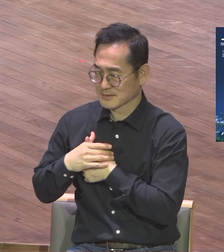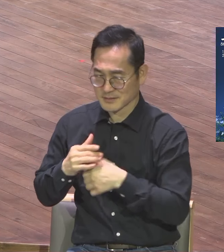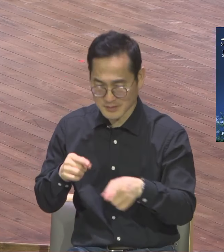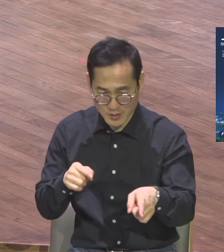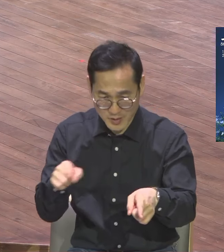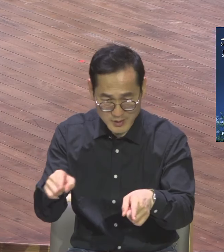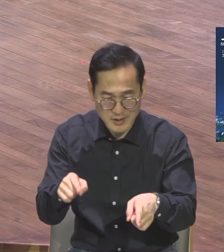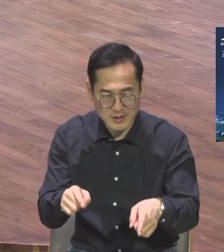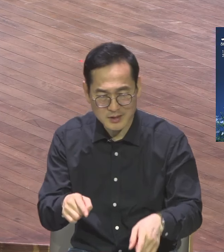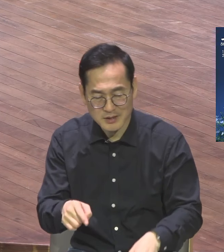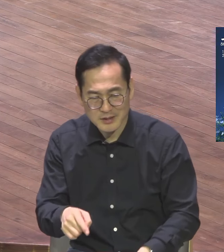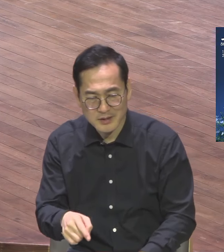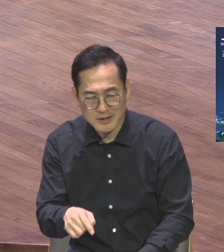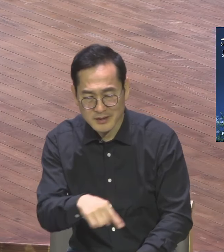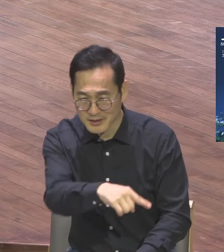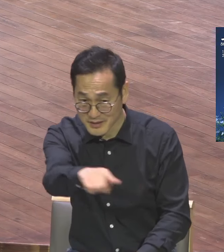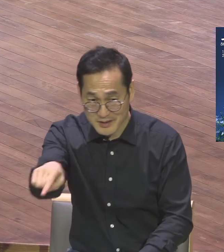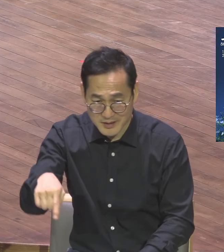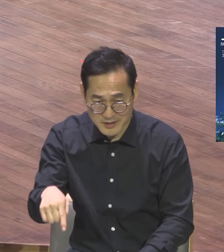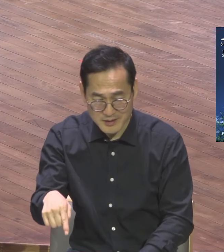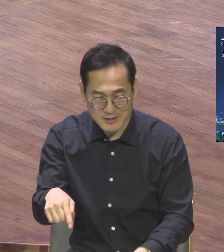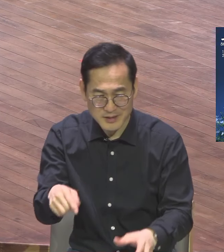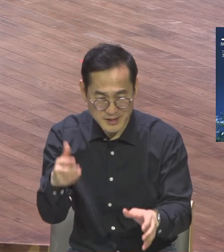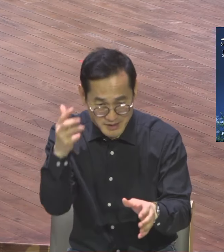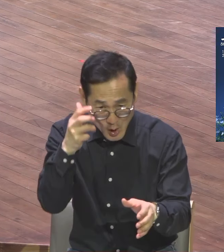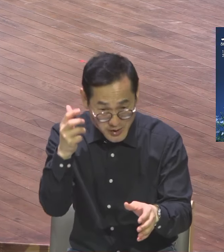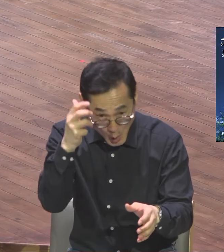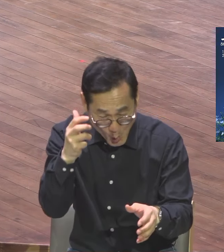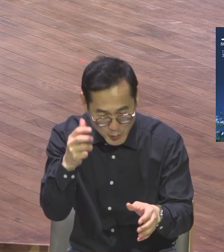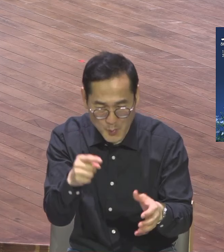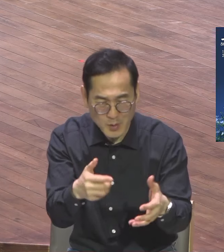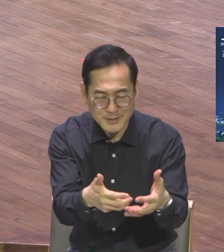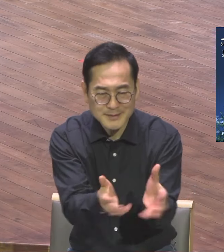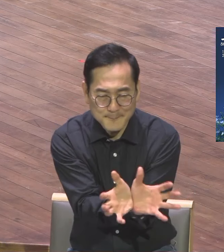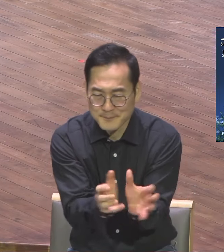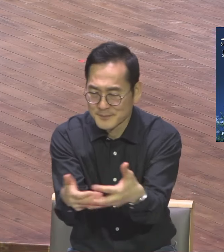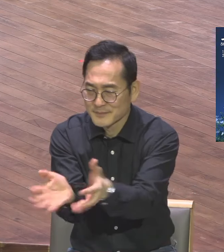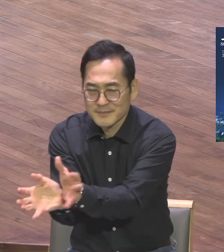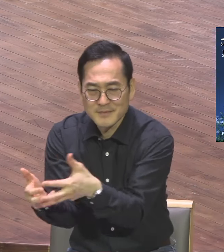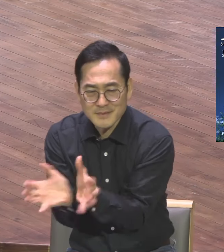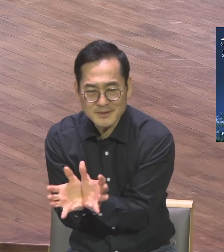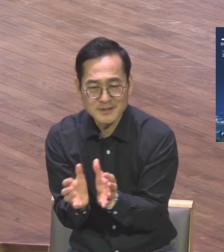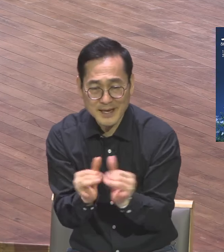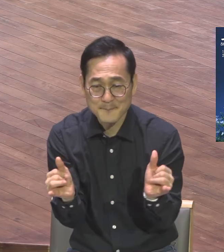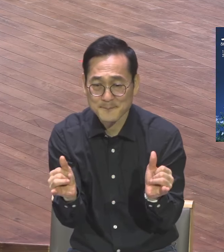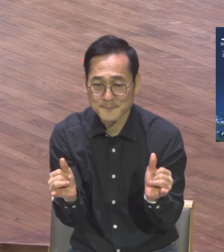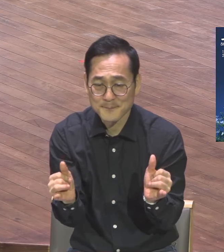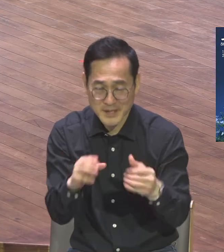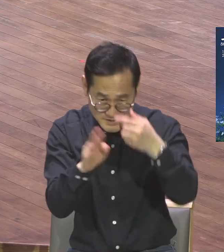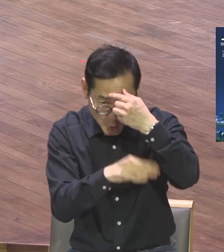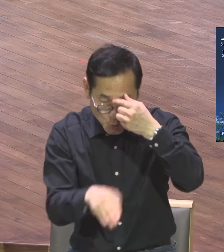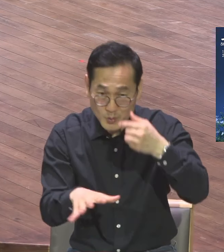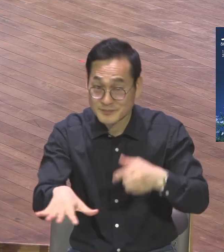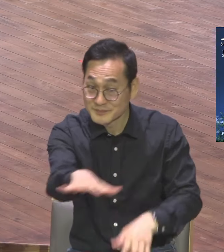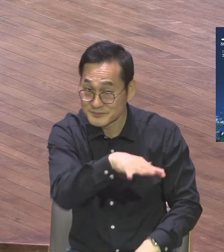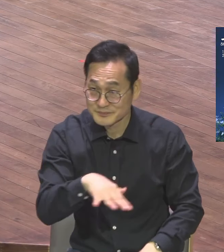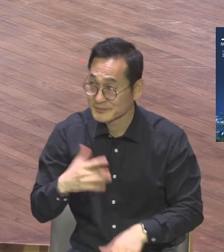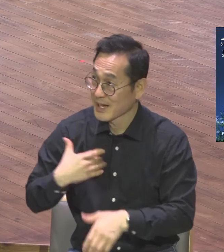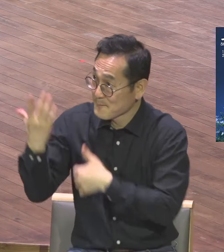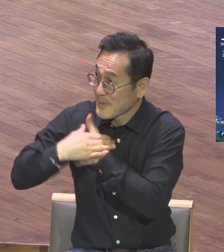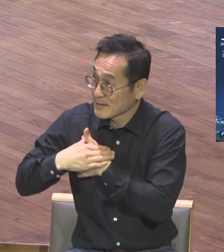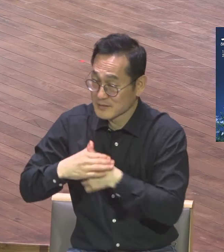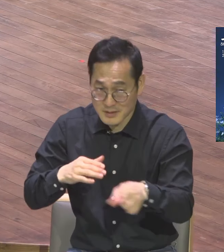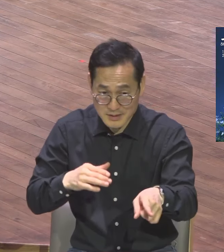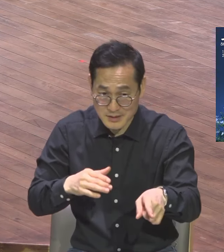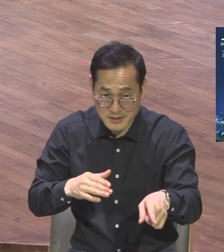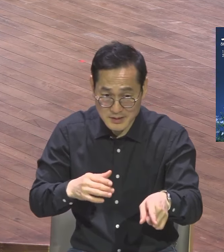교구장, 교구 담당, 교육자들, 교육 담당, 기관 각 부서 직분, 국장 모든 부장들. 이 맡긴 직분에